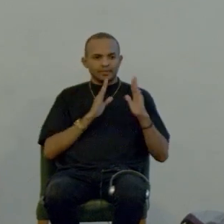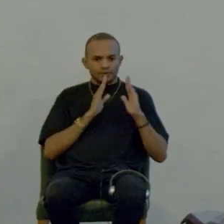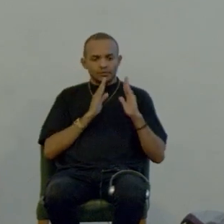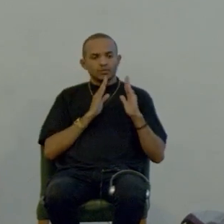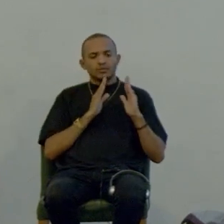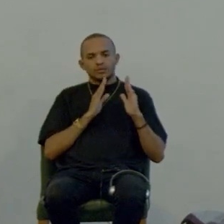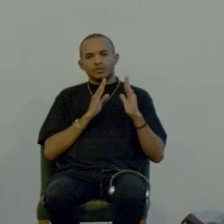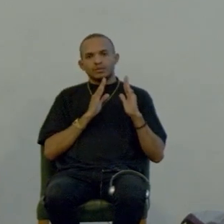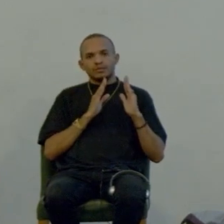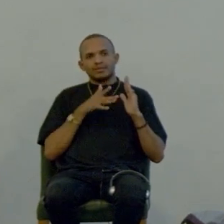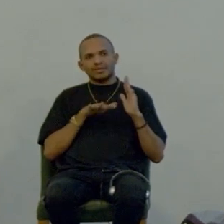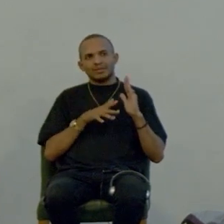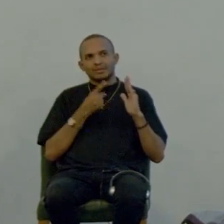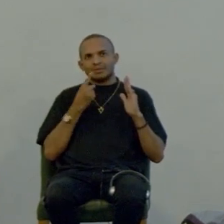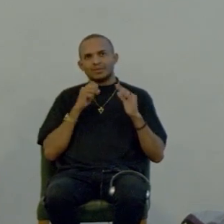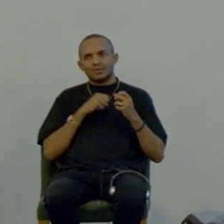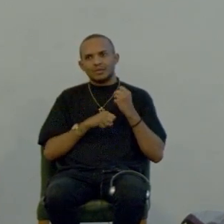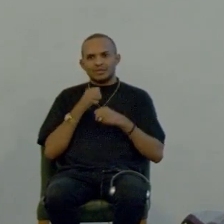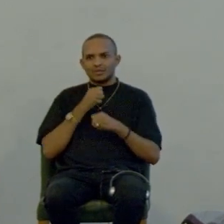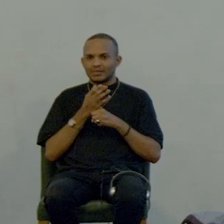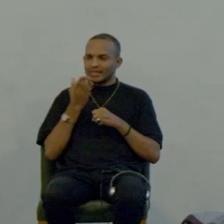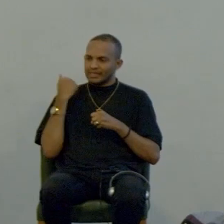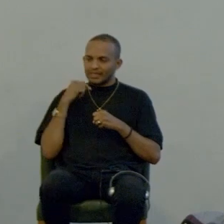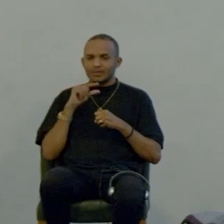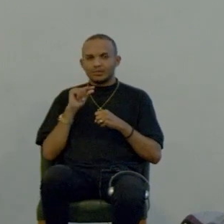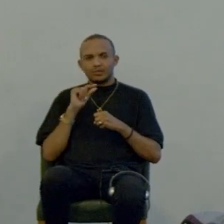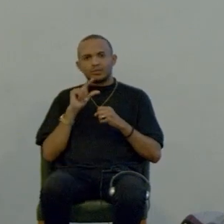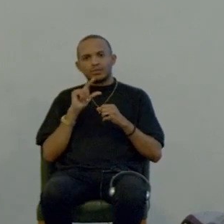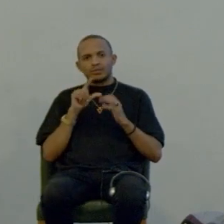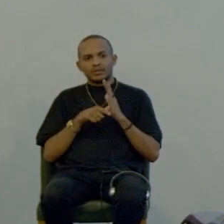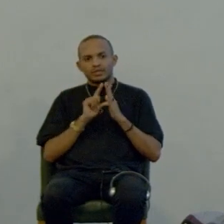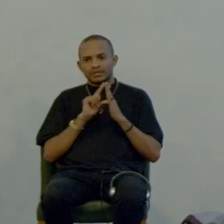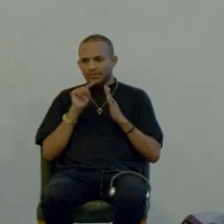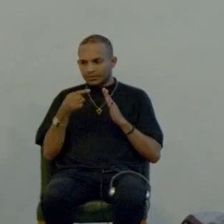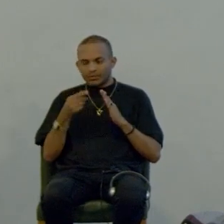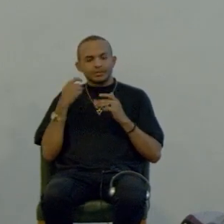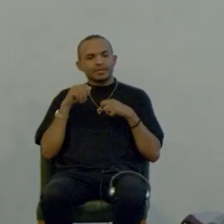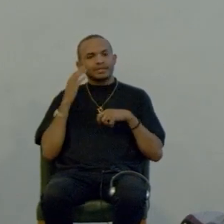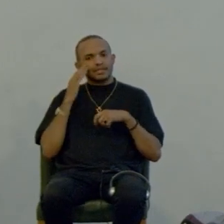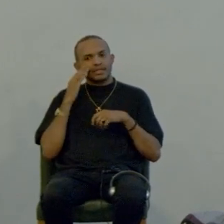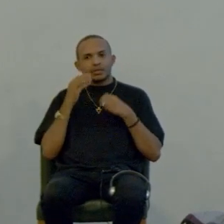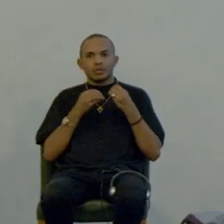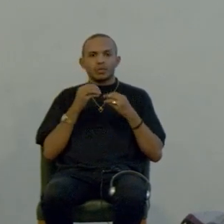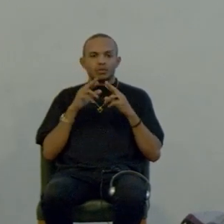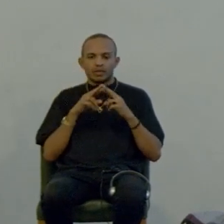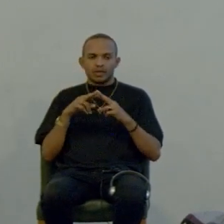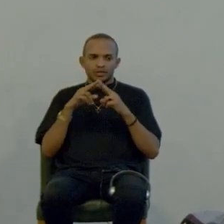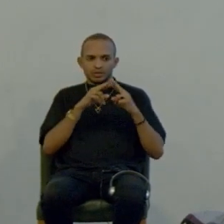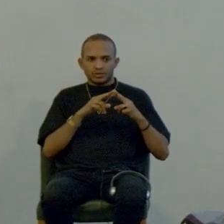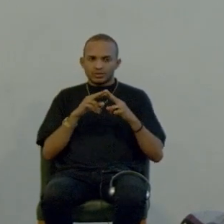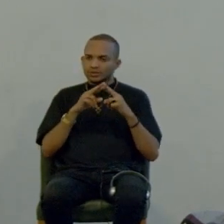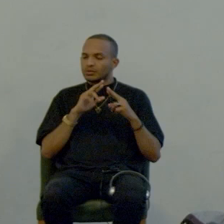né, há mais ou menos 1.000 anos atrás, um pouco antes e um pouco depois, a gente tem que entendê-los a partir de uma noção de rede,